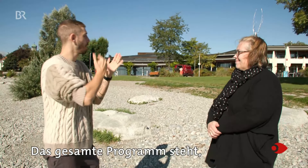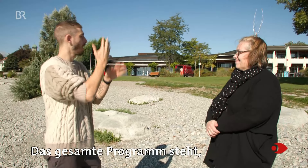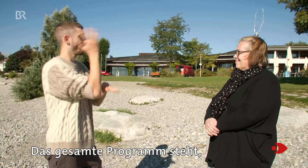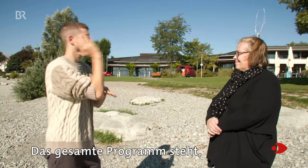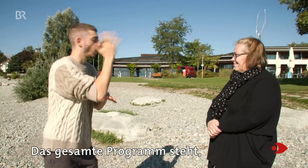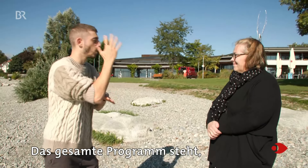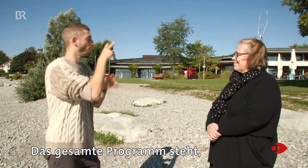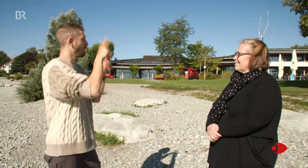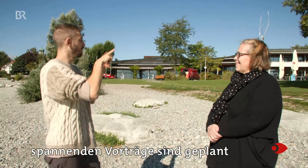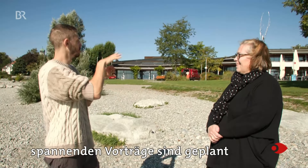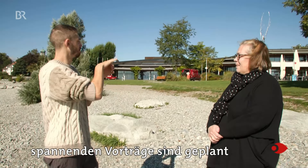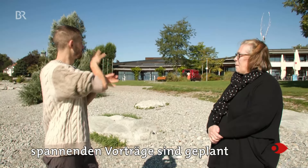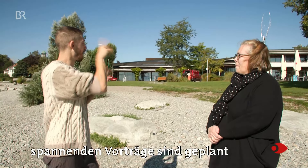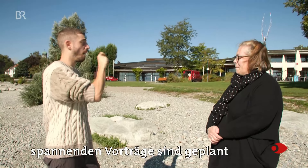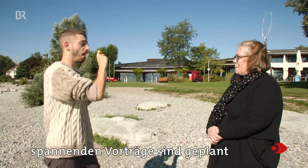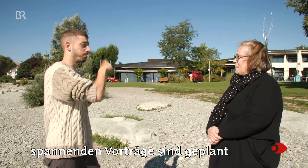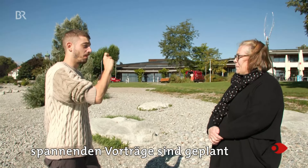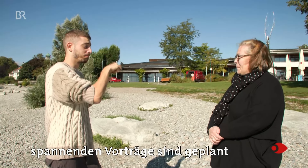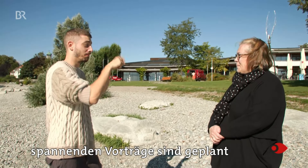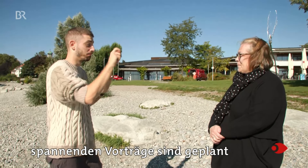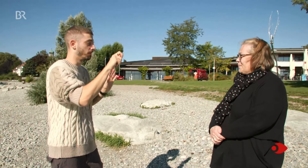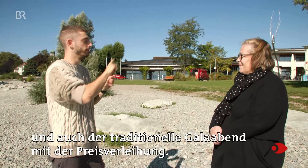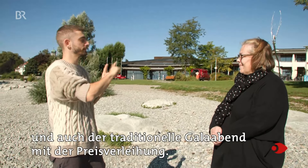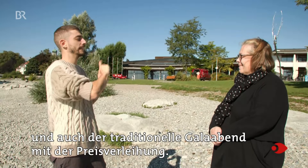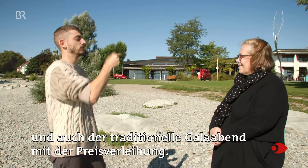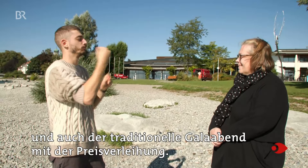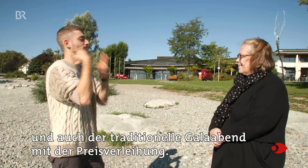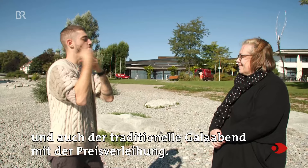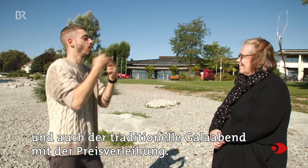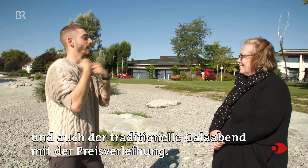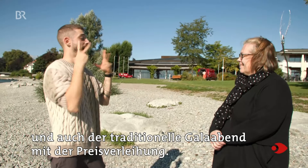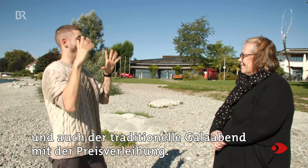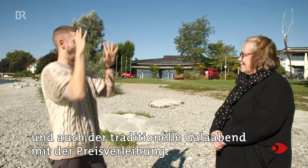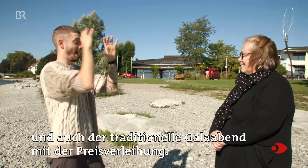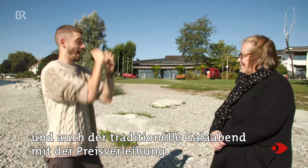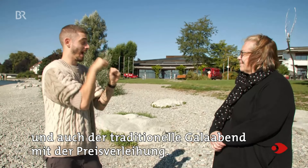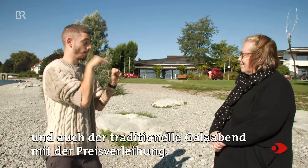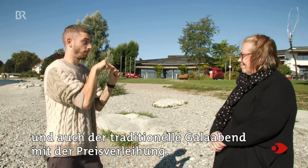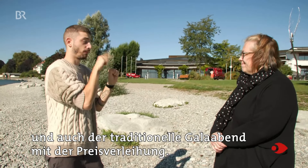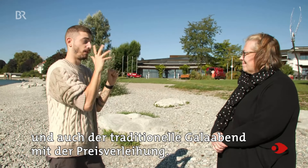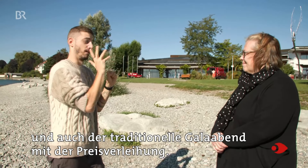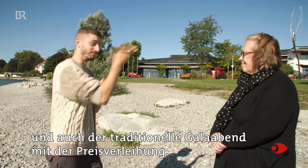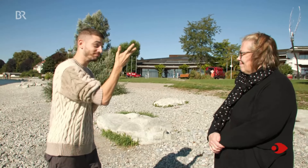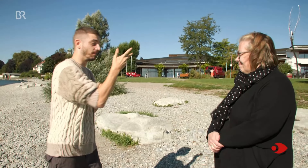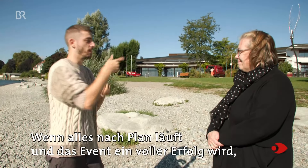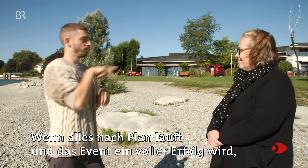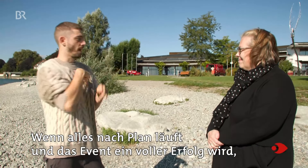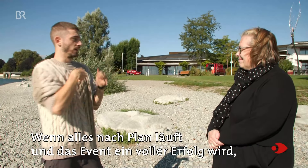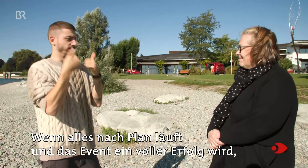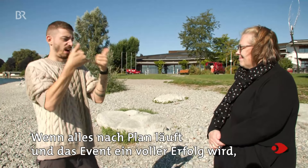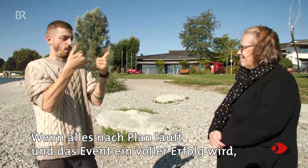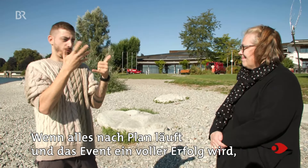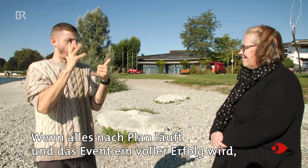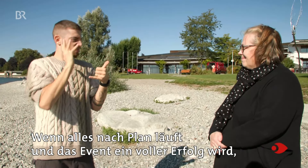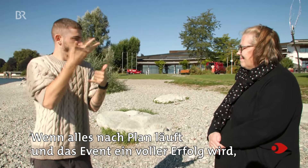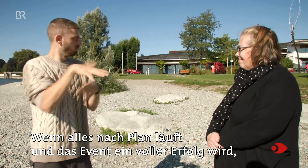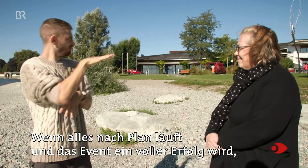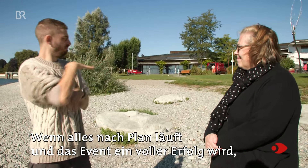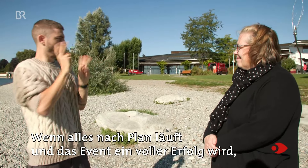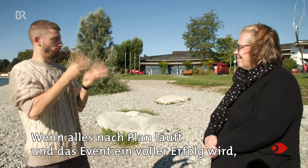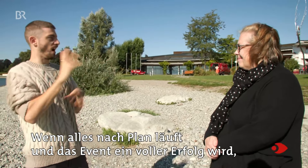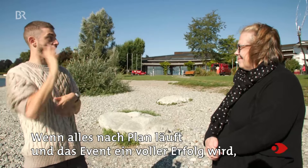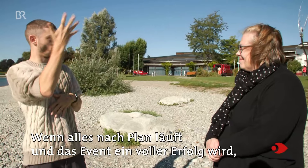Das gesamte Programm steht. Spannende Vorträge sind geplant und auch der traditionelle Galaabend mit der Preisverleihung. Wenn alles nach Plan